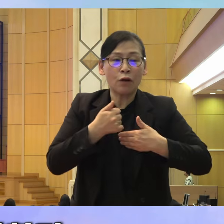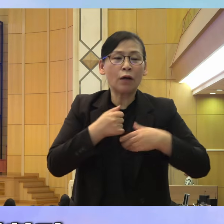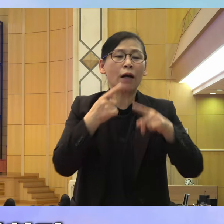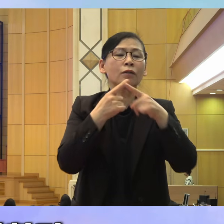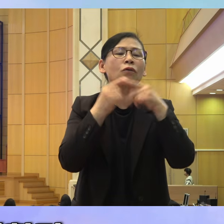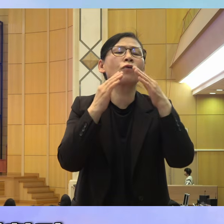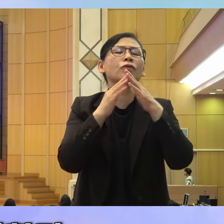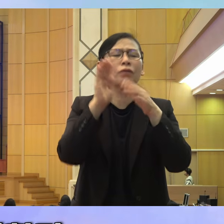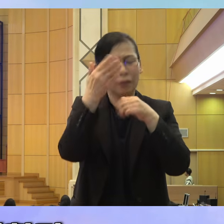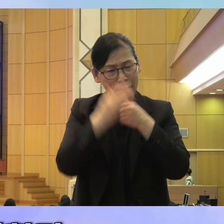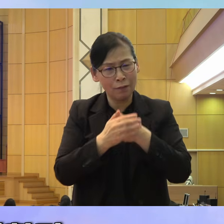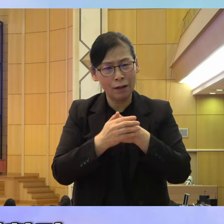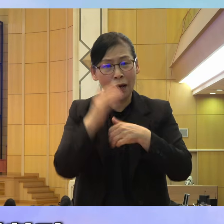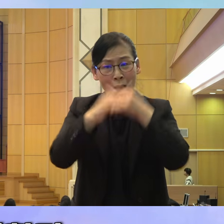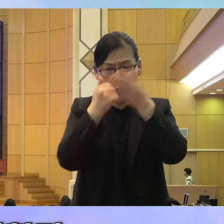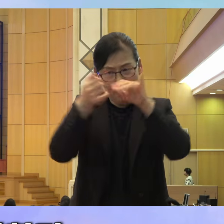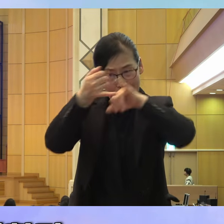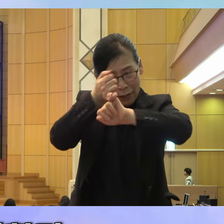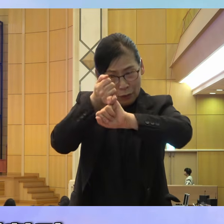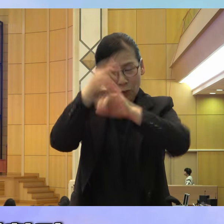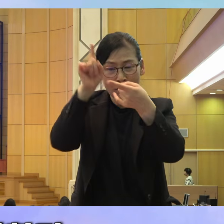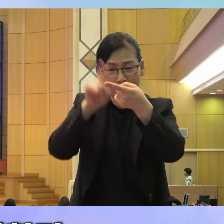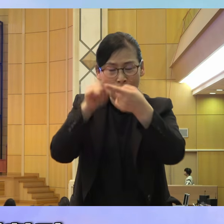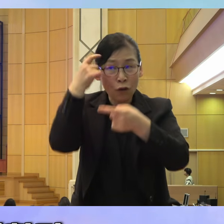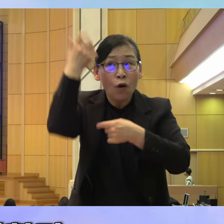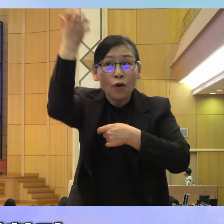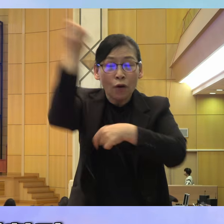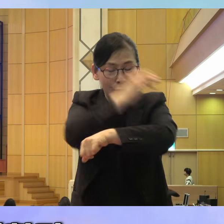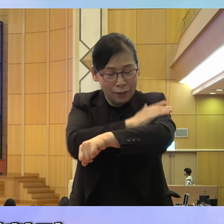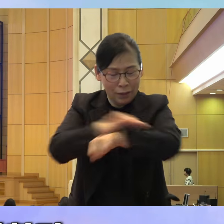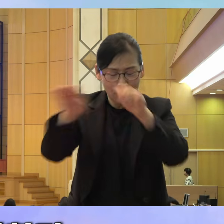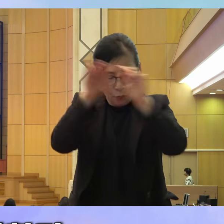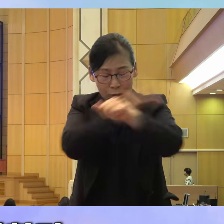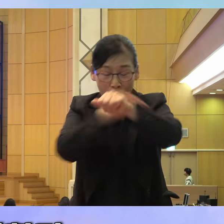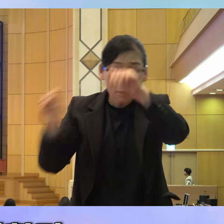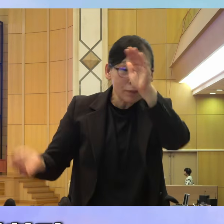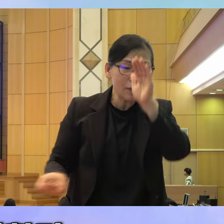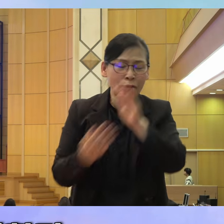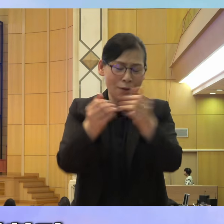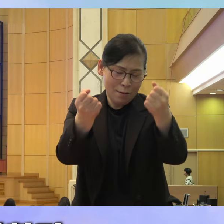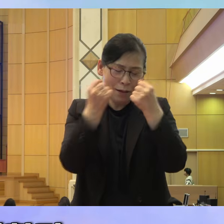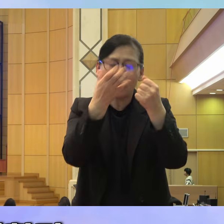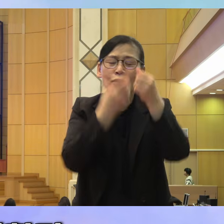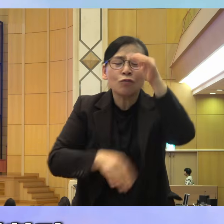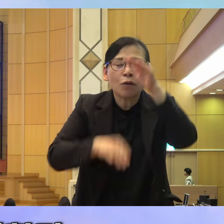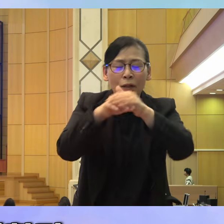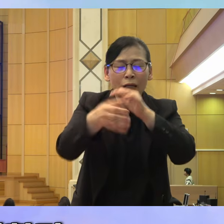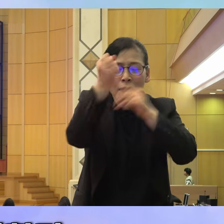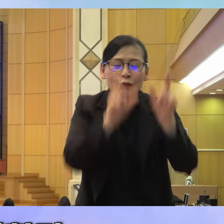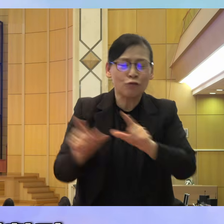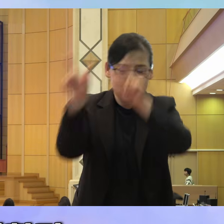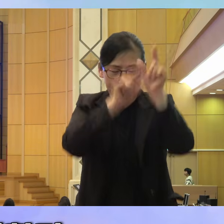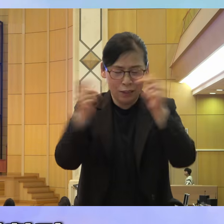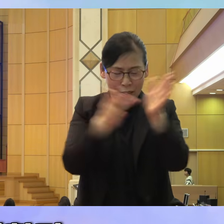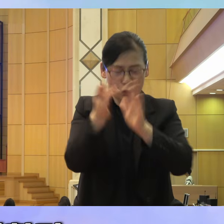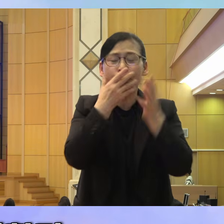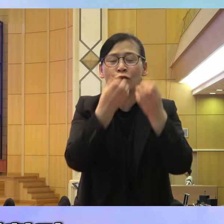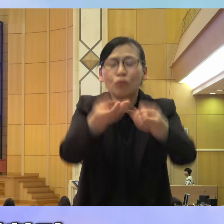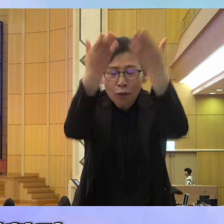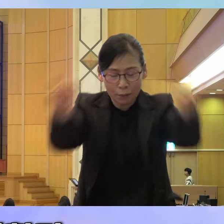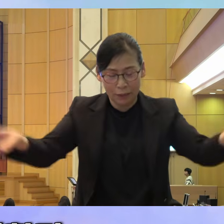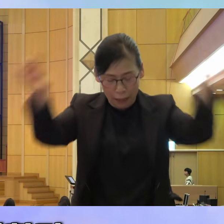여러분 하나님이 약속한 대로 영혼이 잘되고 범살되고 강건한 축복을 받아 누리기를 주님으로